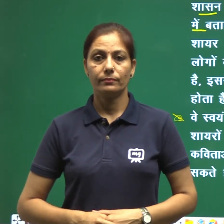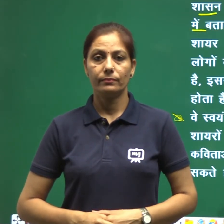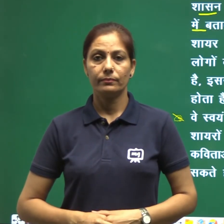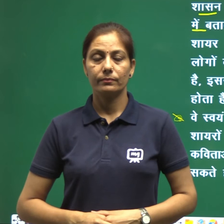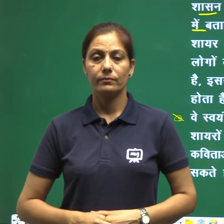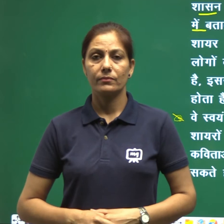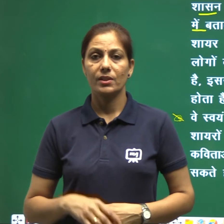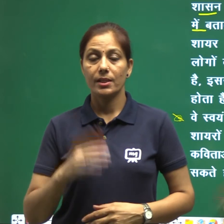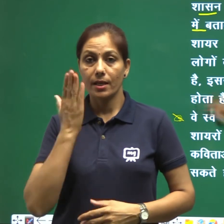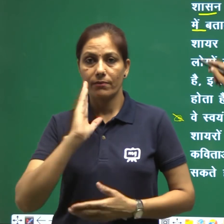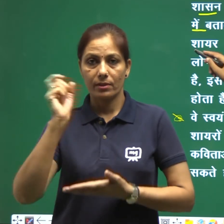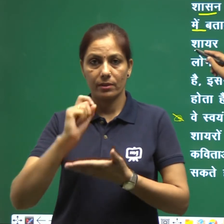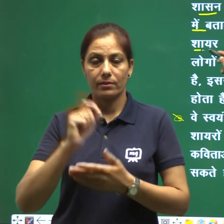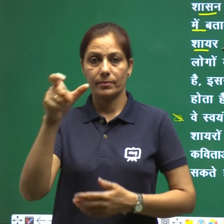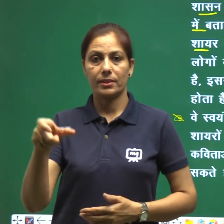शायर